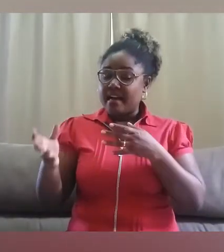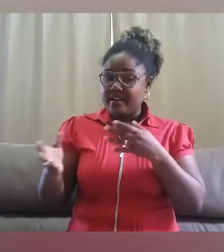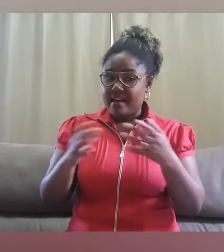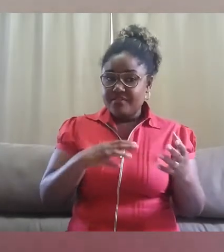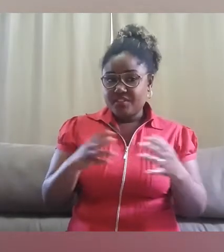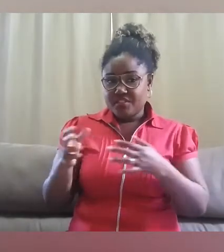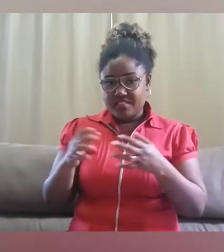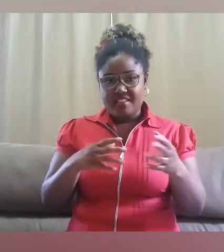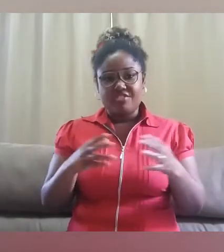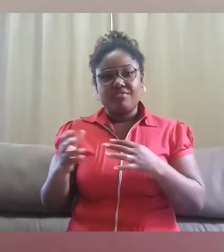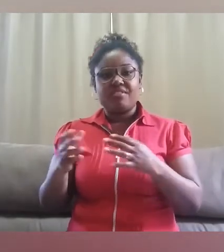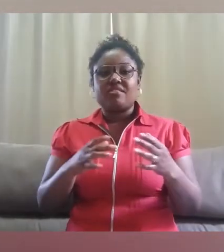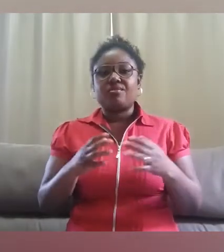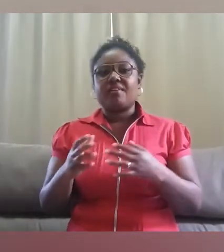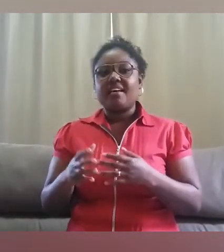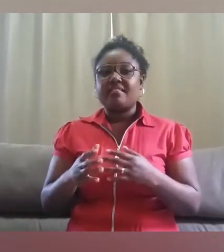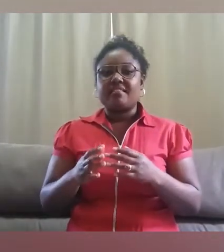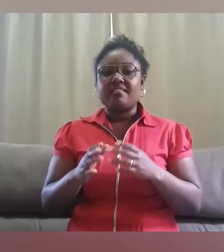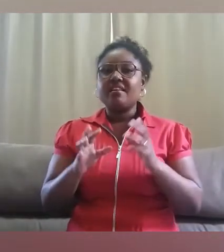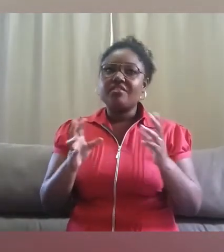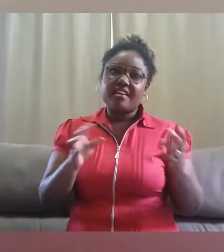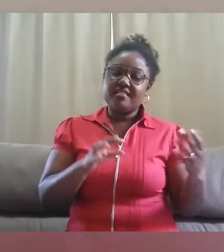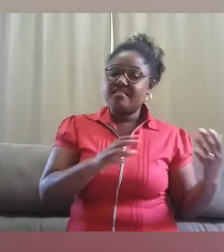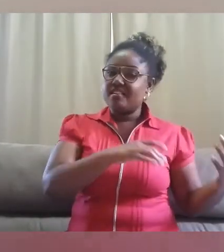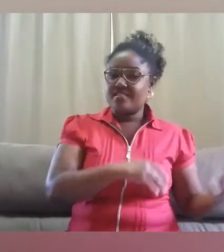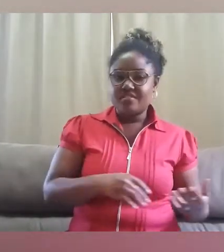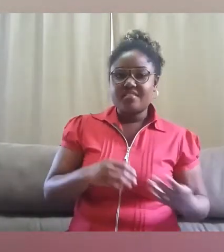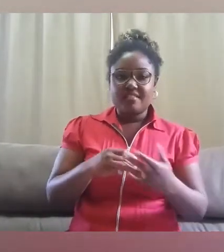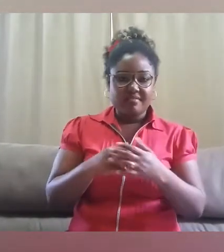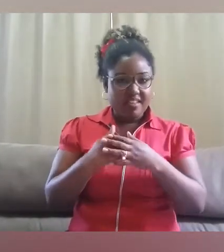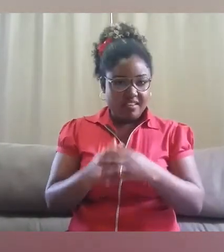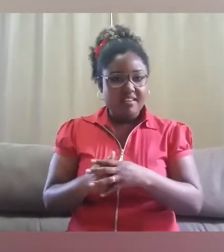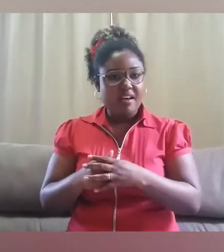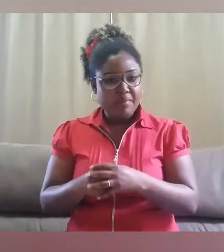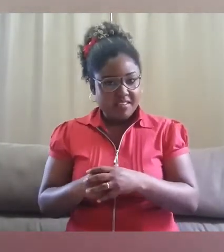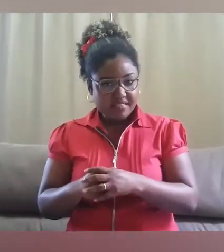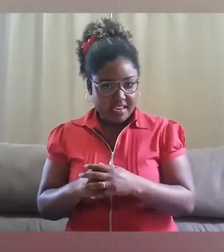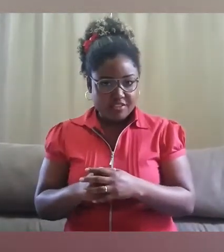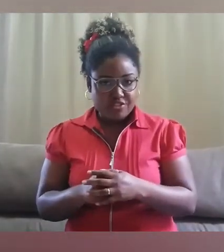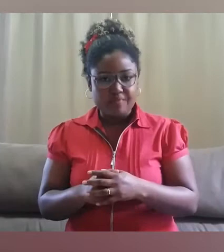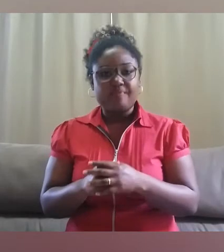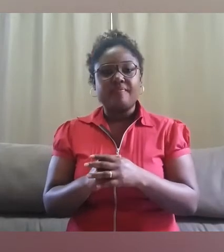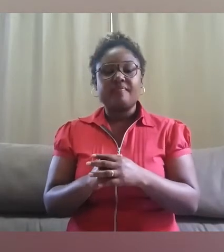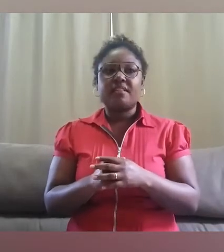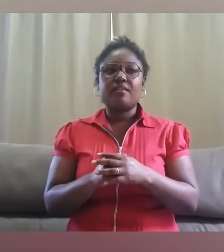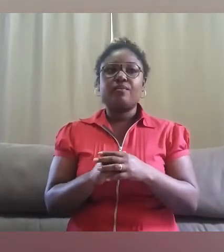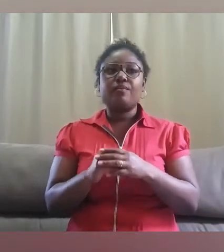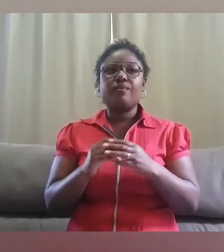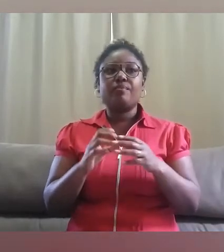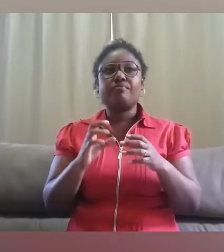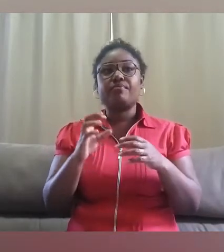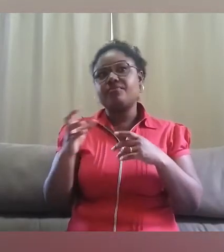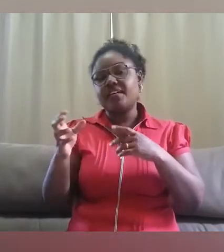A velocidade que você soletra não quer dizer que você tenha habilidade. Então, vai